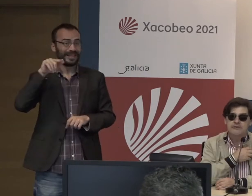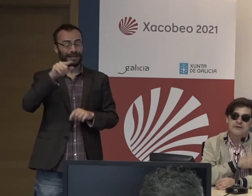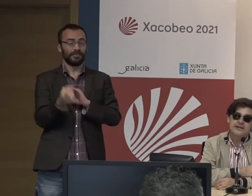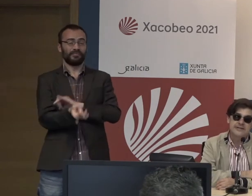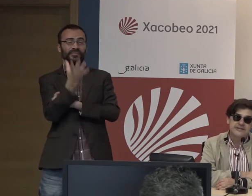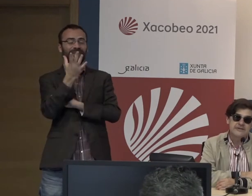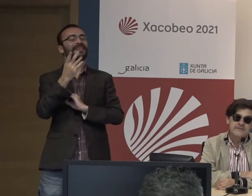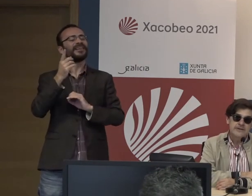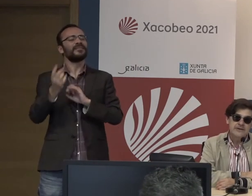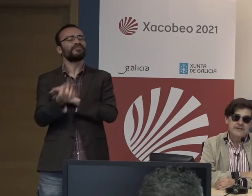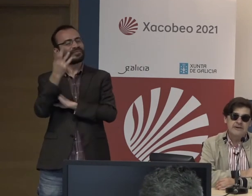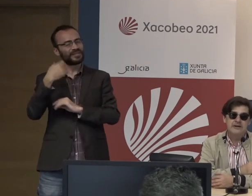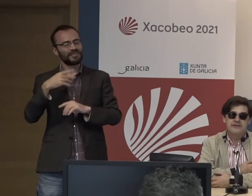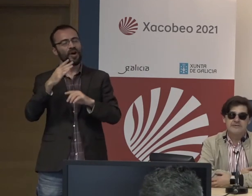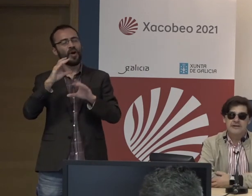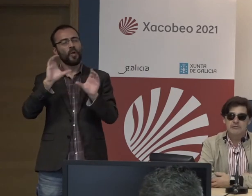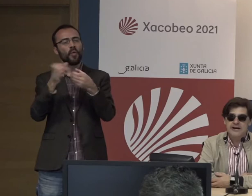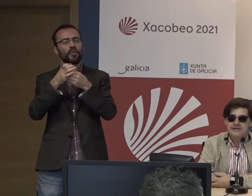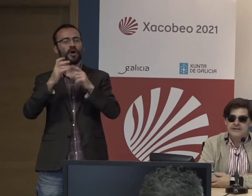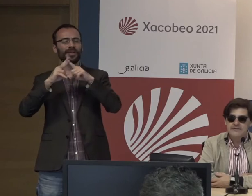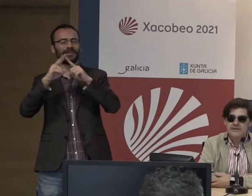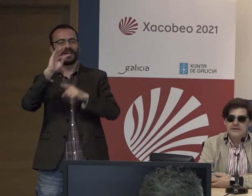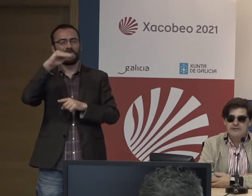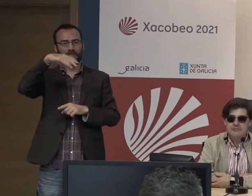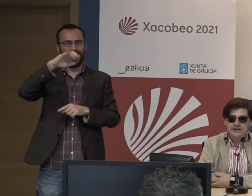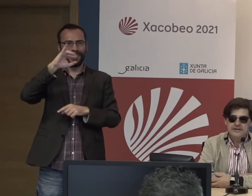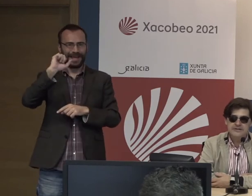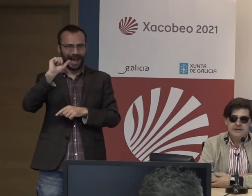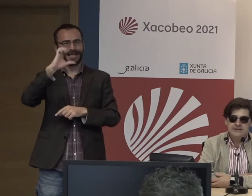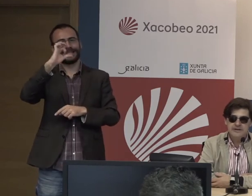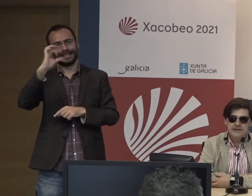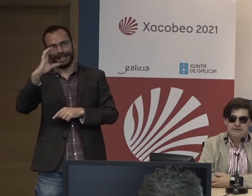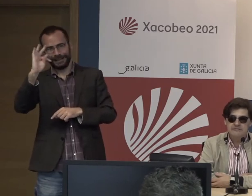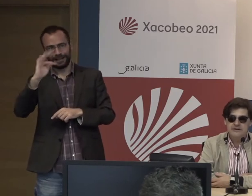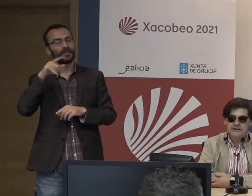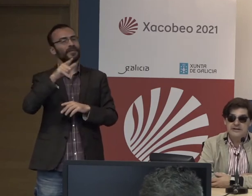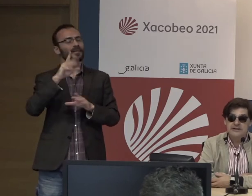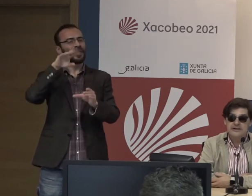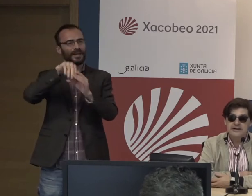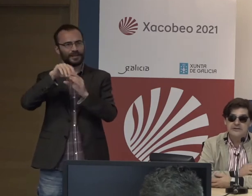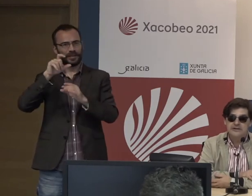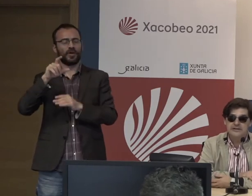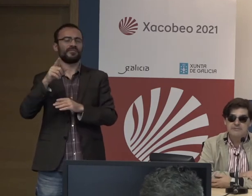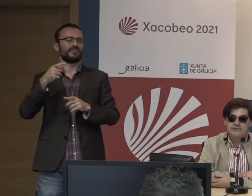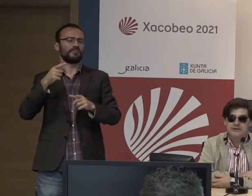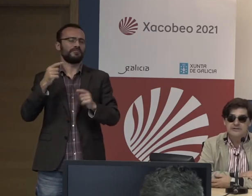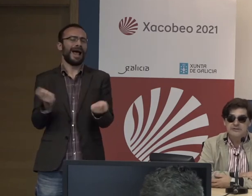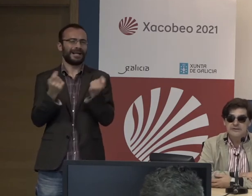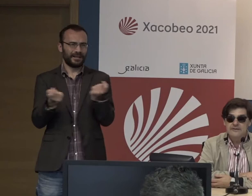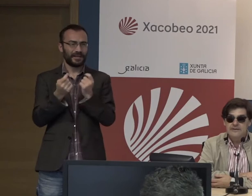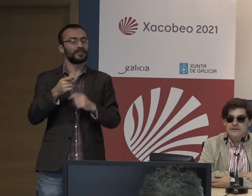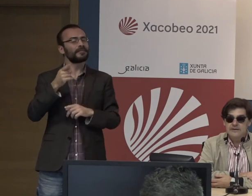impulsada por Mediaset, y trabaja en lo que se llama neuromarketing. Neuromarketing es medir o adelantar las reacciones de las